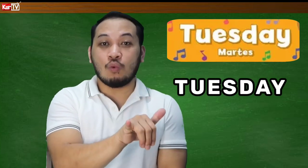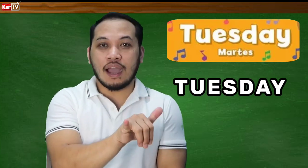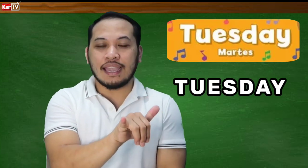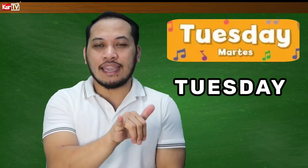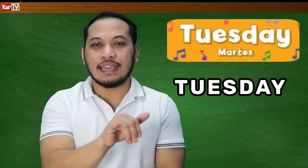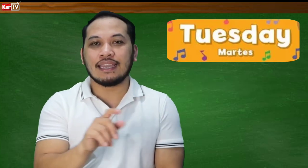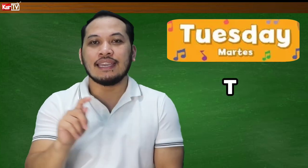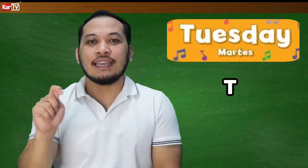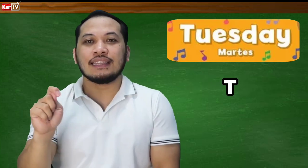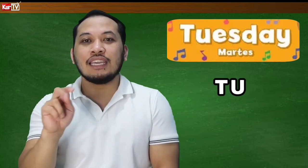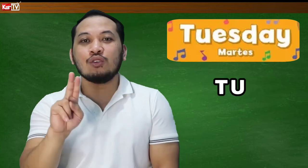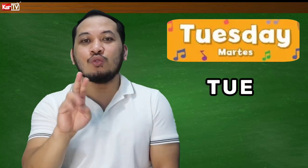T-U-E-S-D-A-Y.